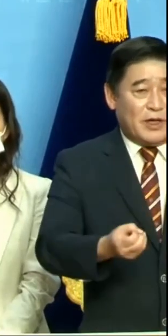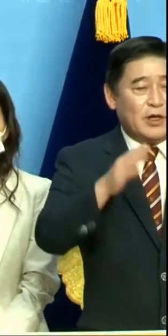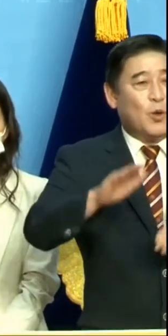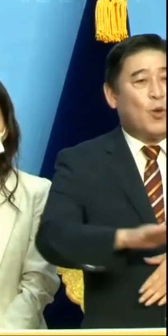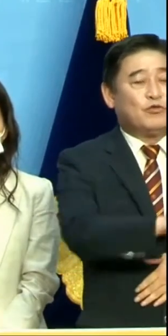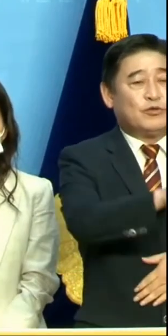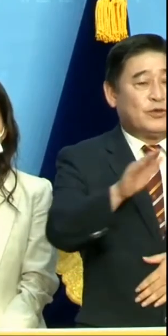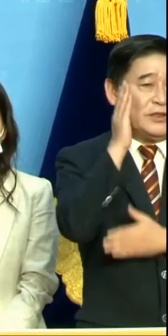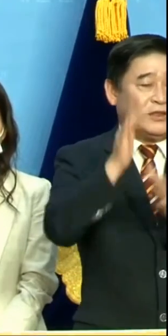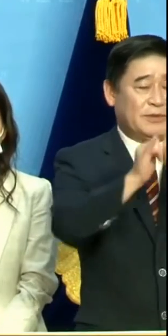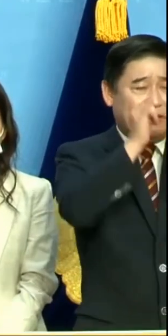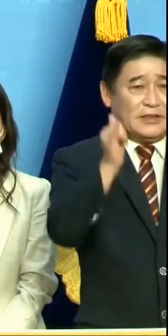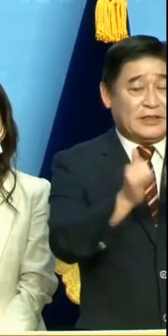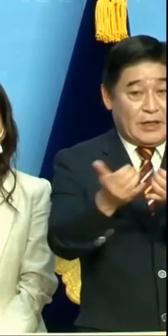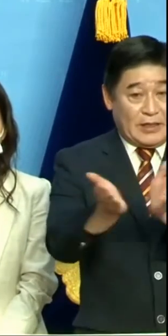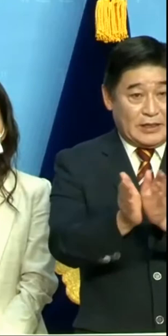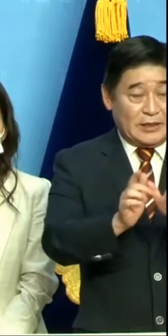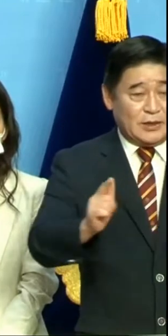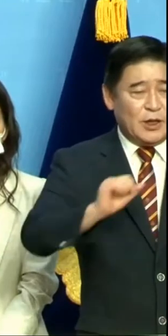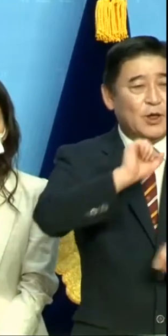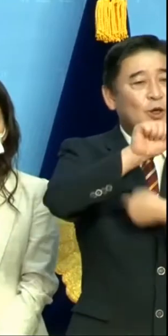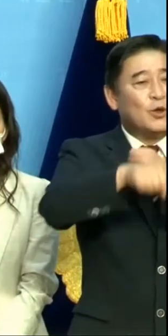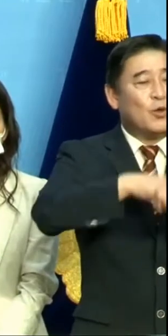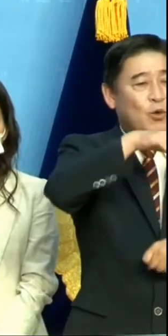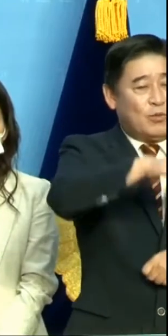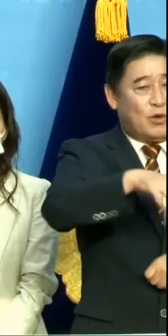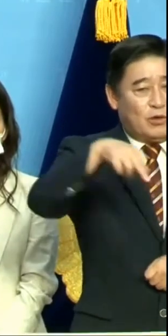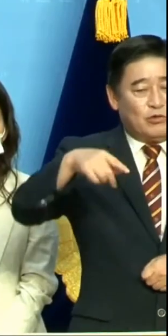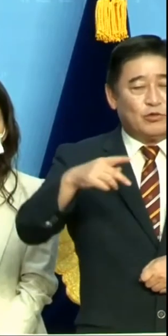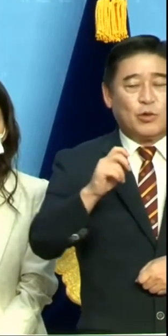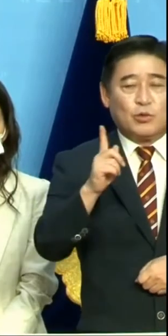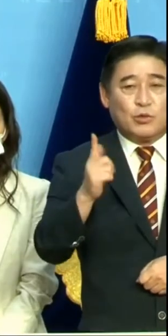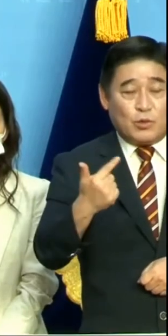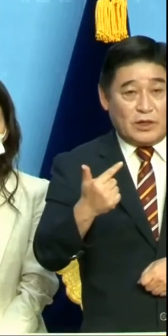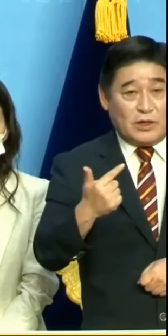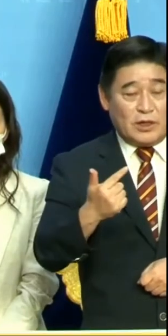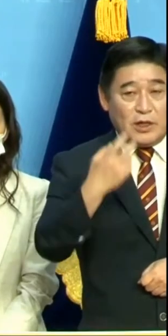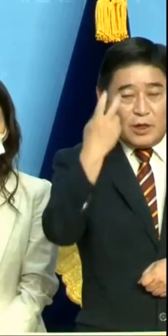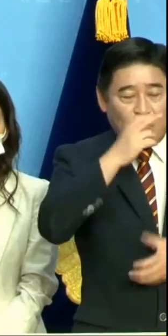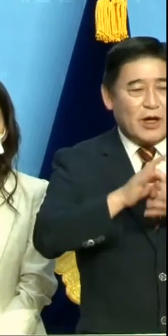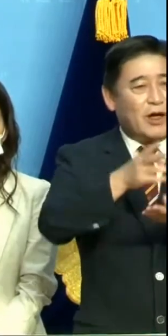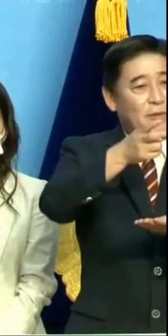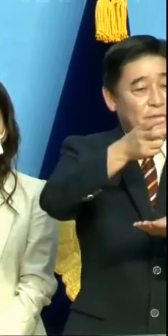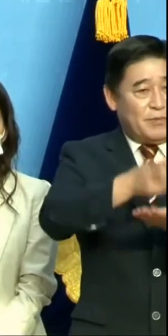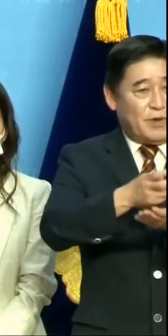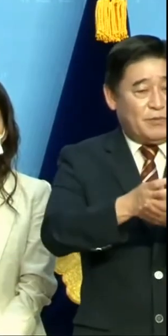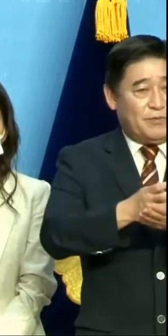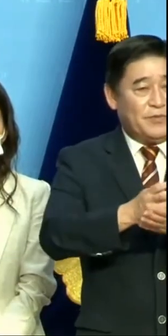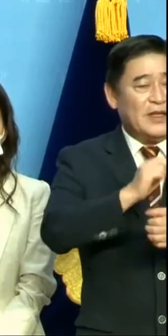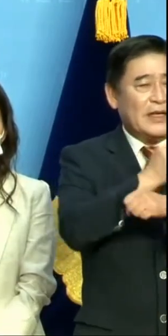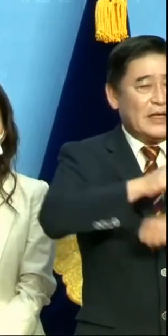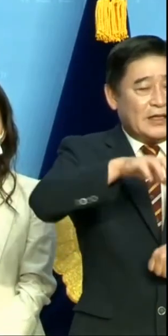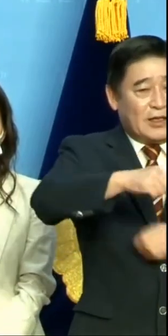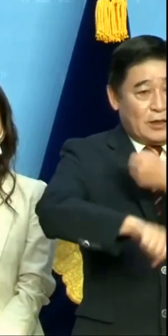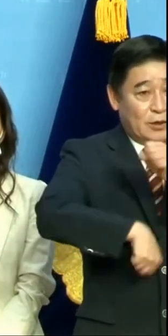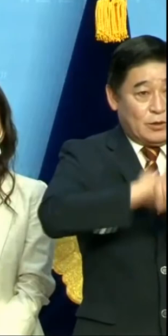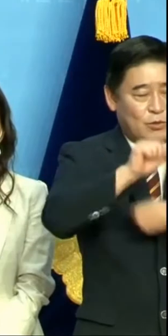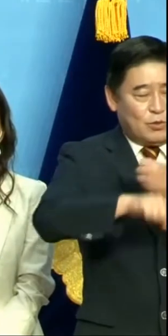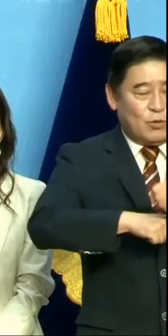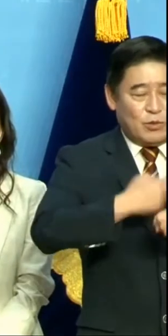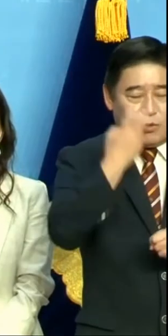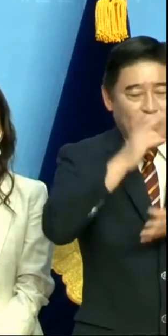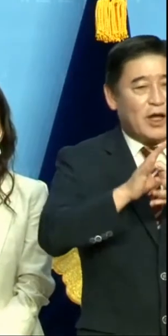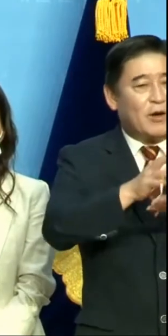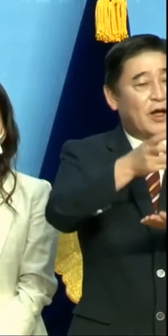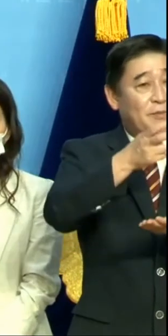오늘 우리 시민사회단체들은 동물원 및 수족관 의 관리에 바커 난 법률과 야생생물 보호 및 관리에 관한